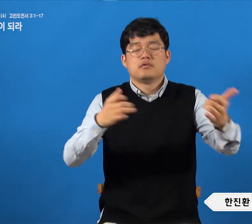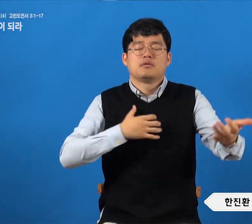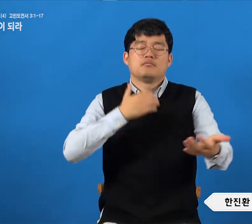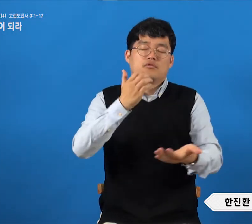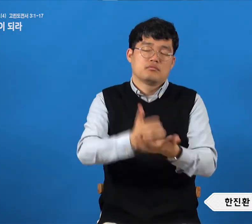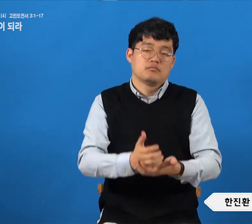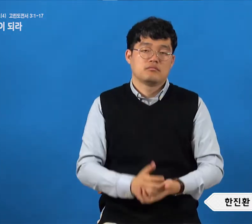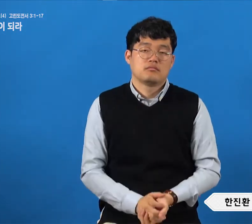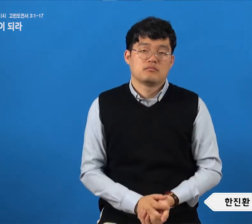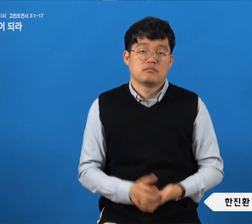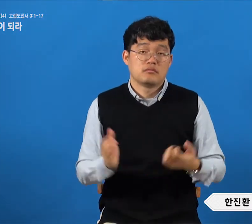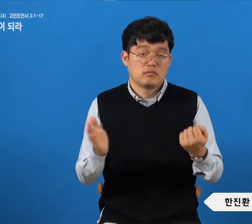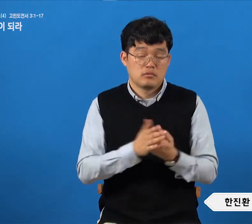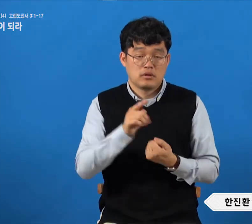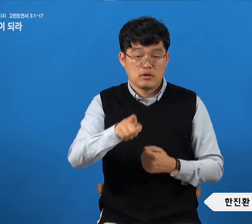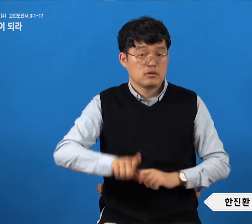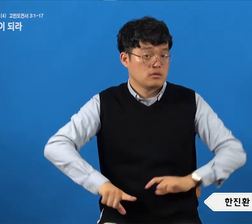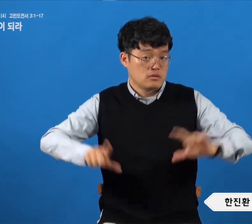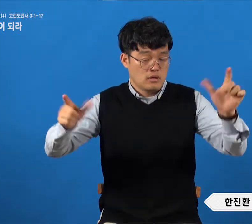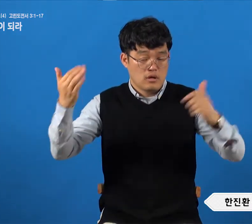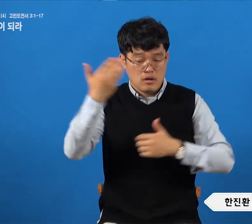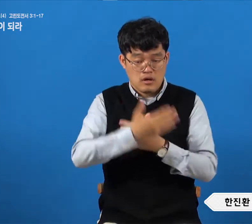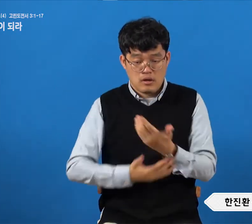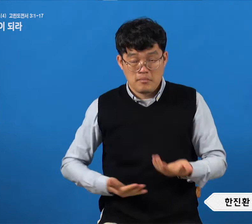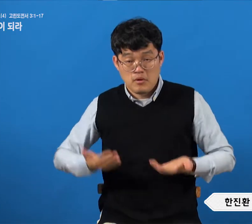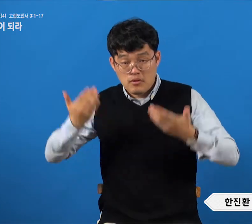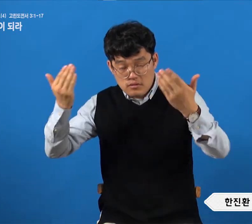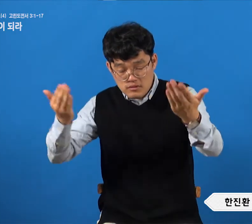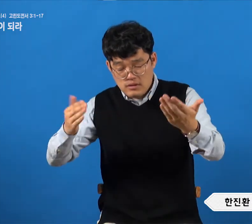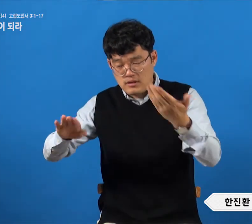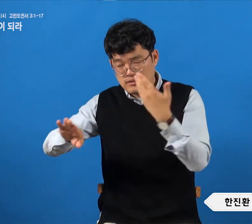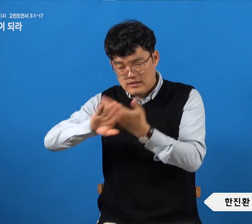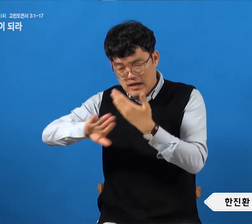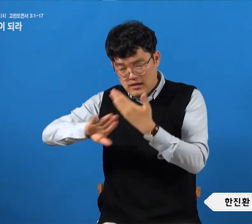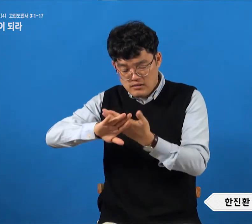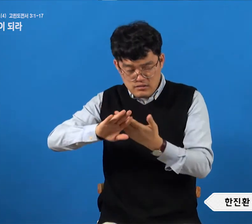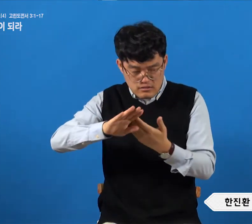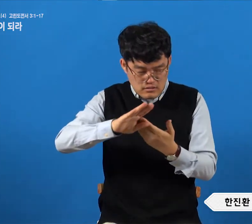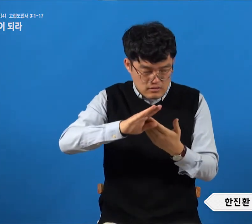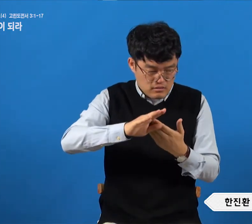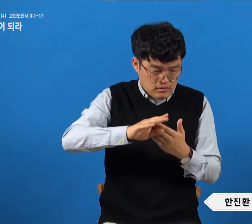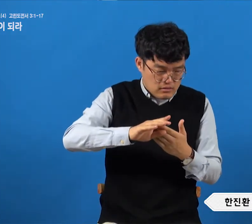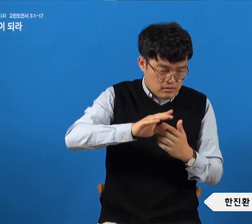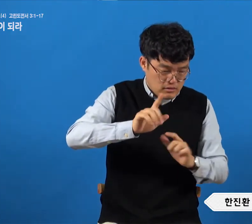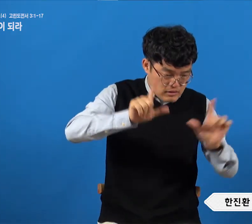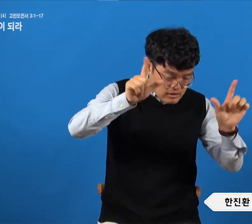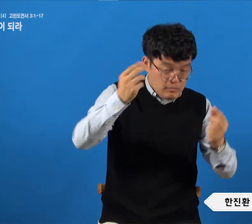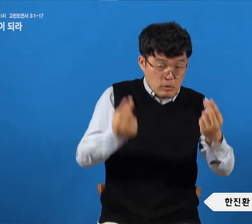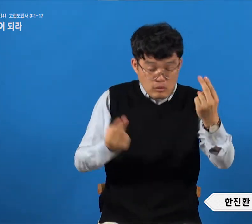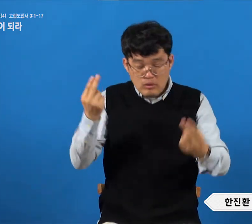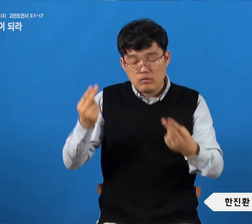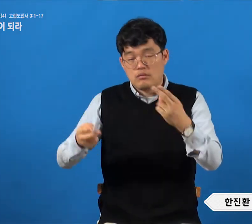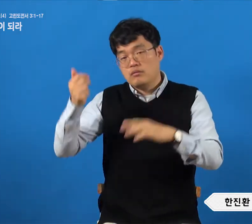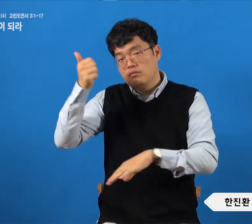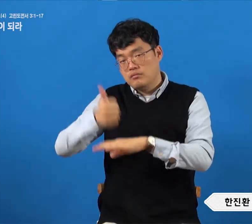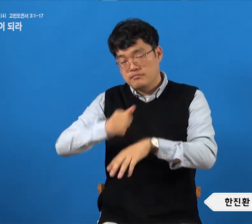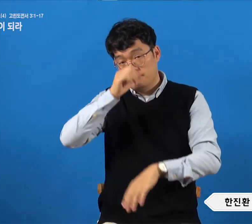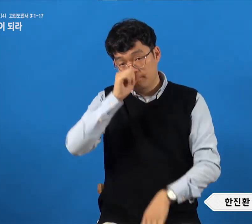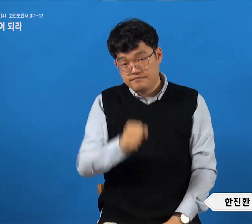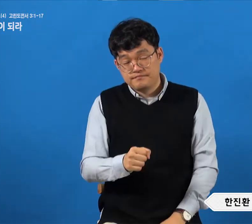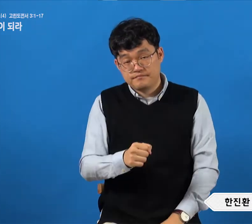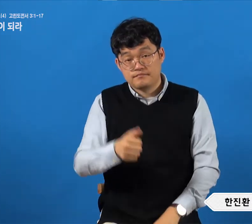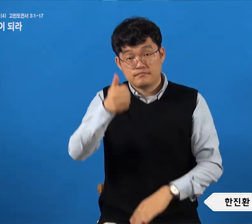것입니다. 그래서 그 해의 봉사는 다른 어느 해보다도 결과가 좋았습니다.